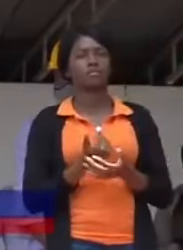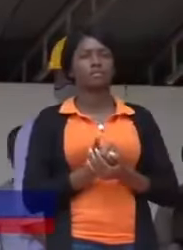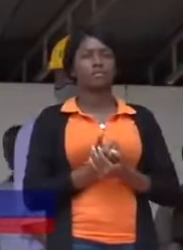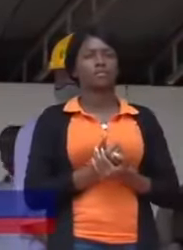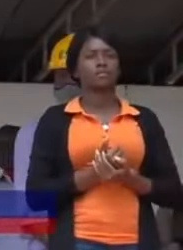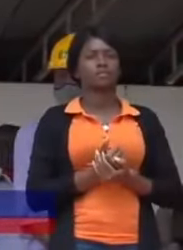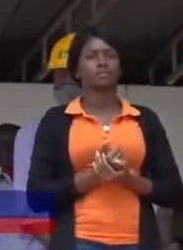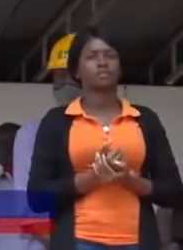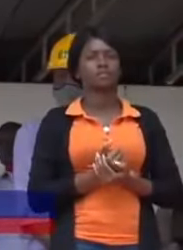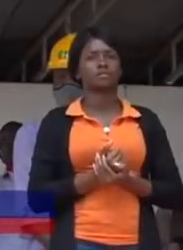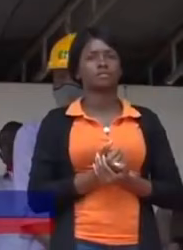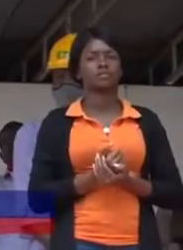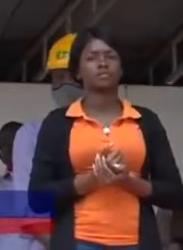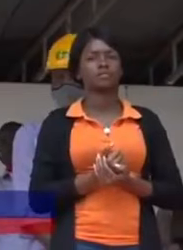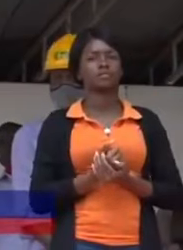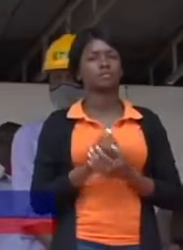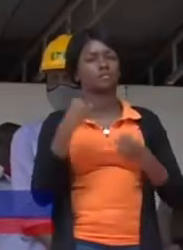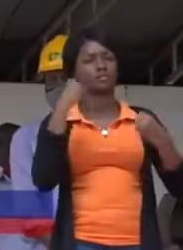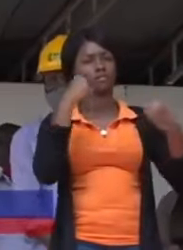bien nous-mêmes,